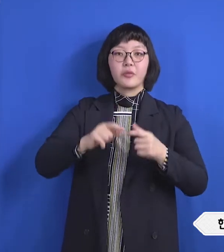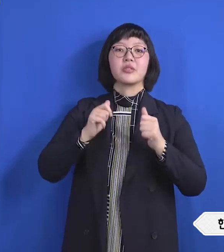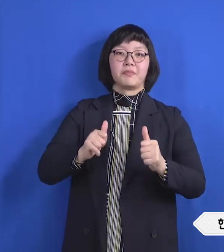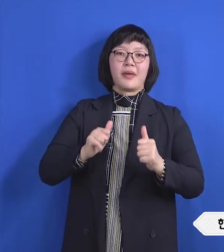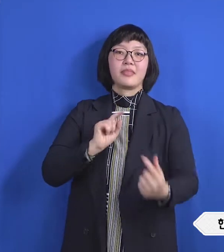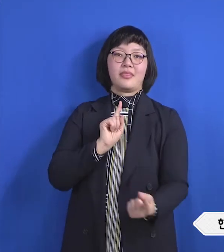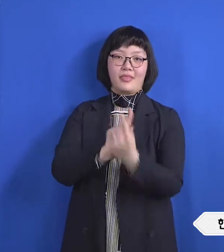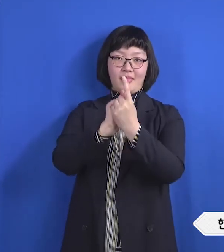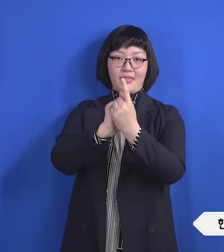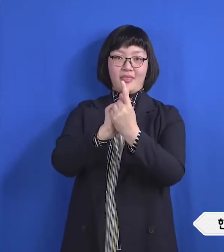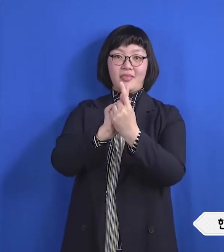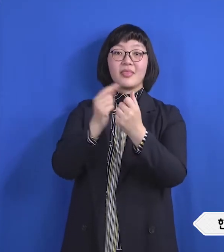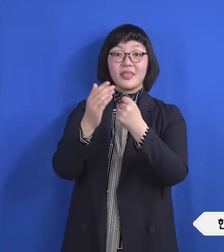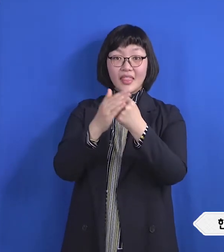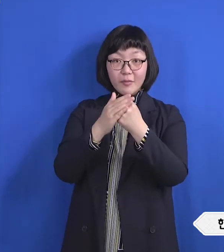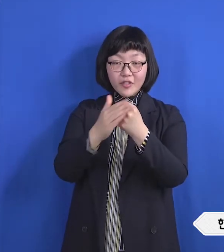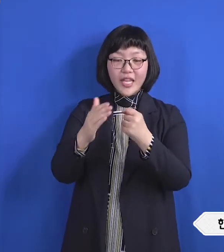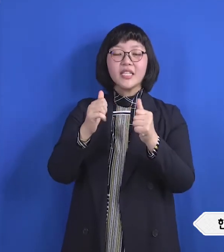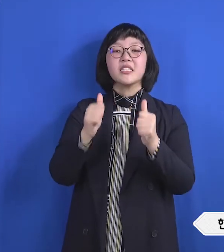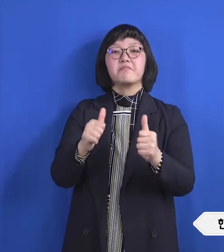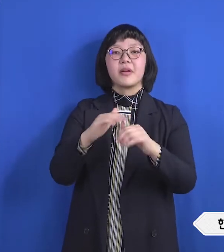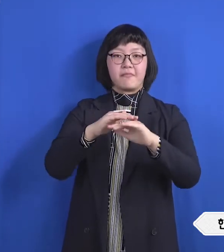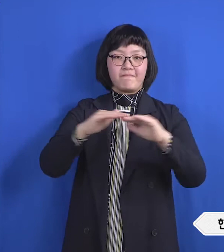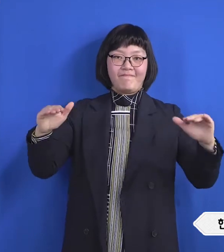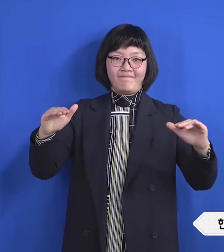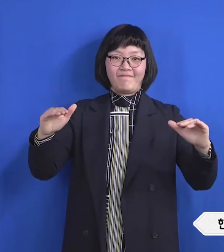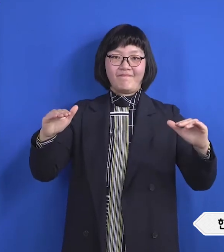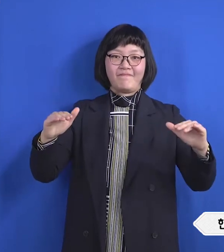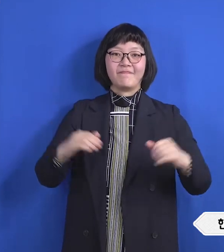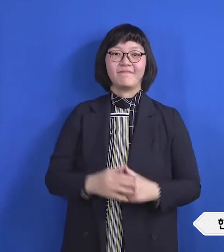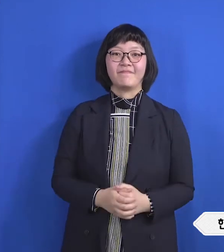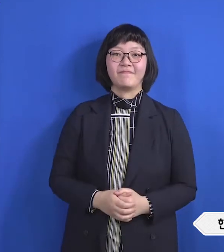받습니다. 그래서 심판이 공정합니다.